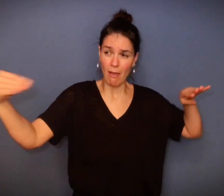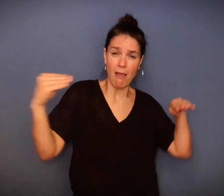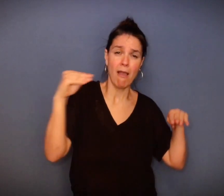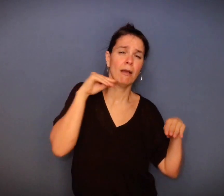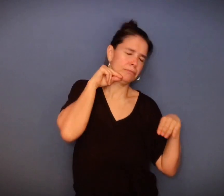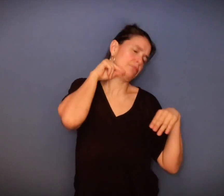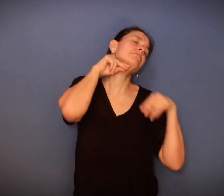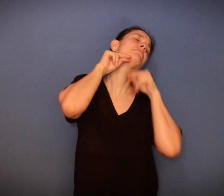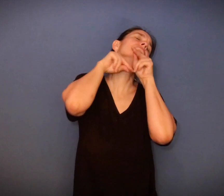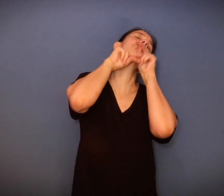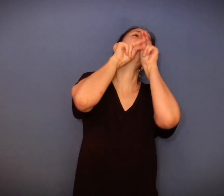Quand il rouvrit les yeux,